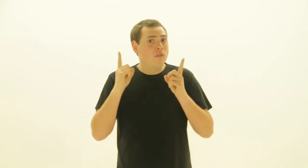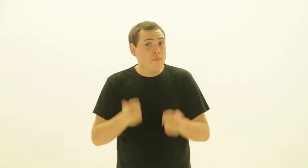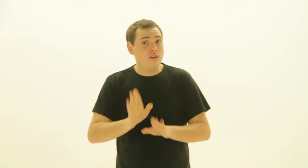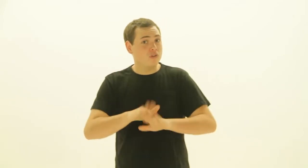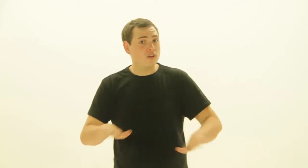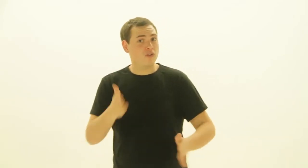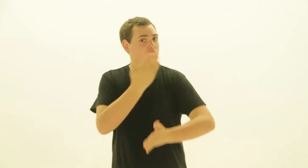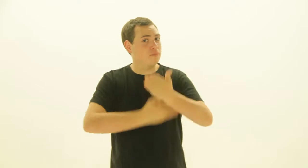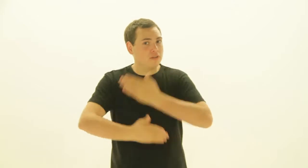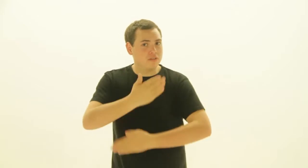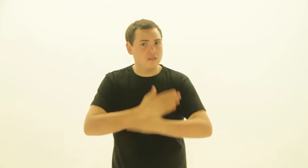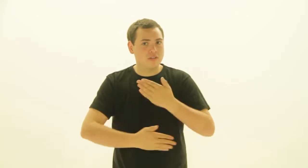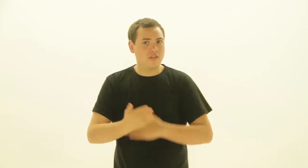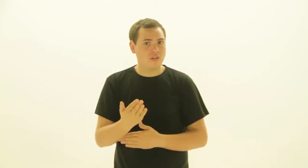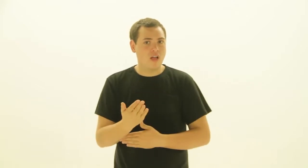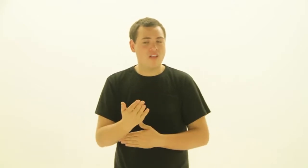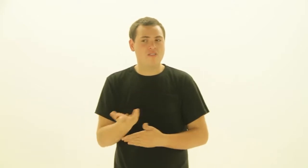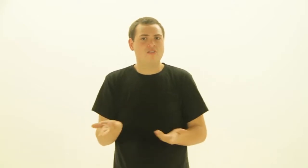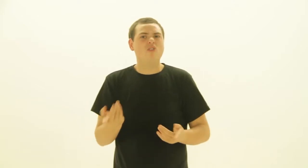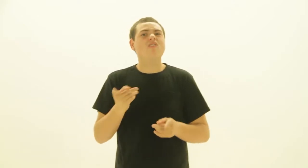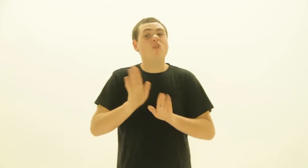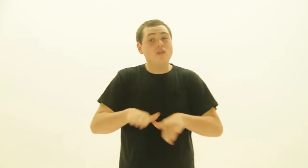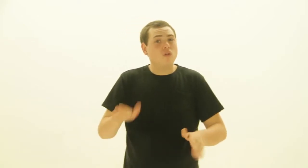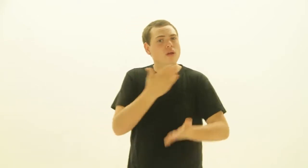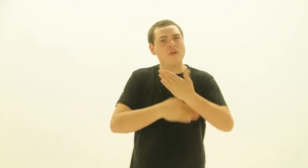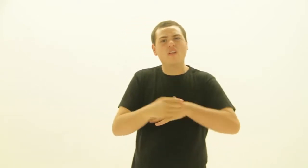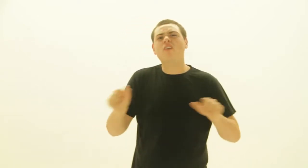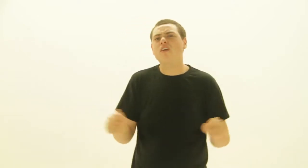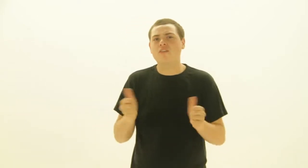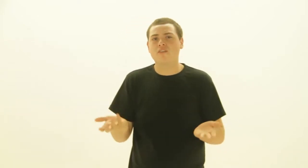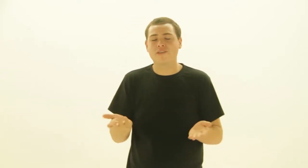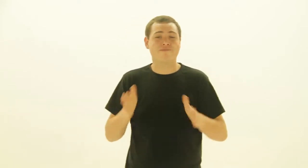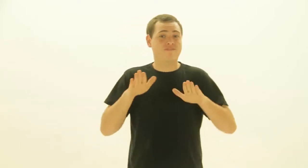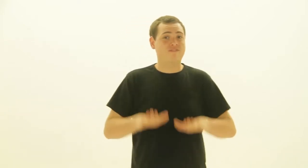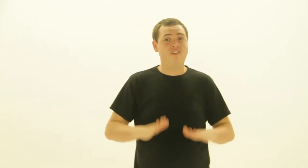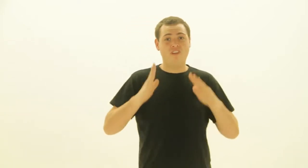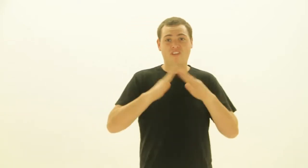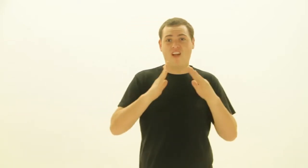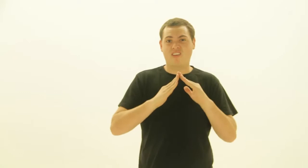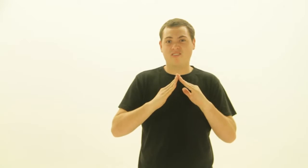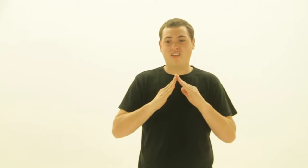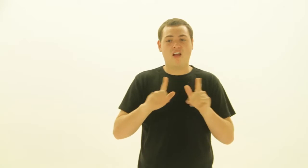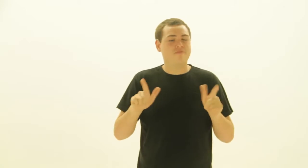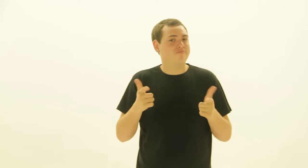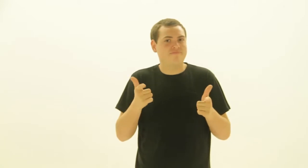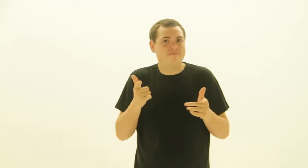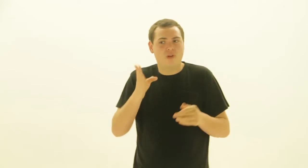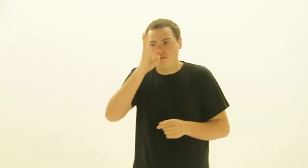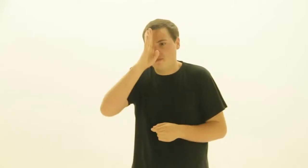discapacidad. Entonces, los niños con discapacidad, ¿qué hacían? Se quedaban en la casa. No tenían posibilidad de aprender nada, no podían